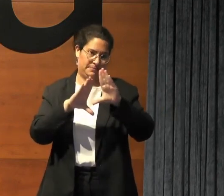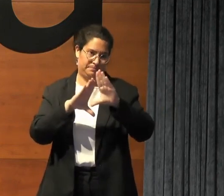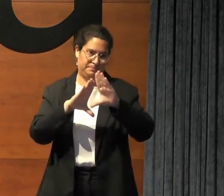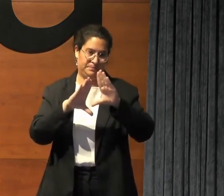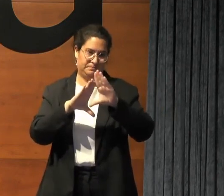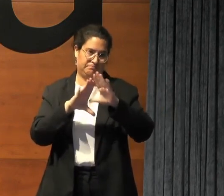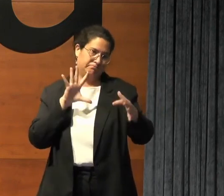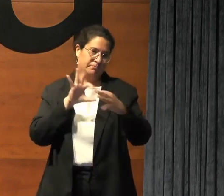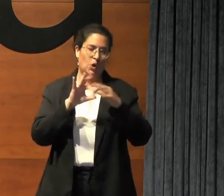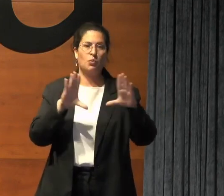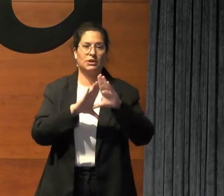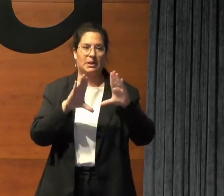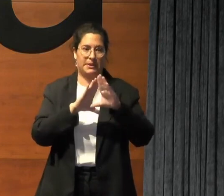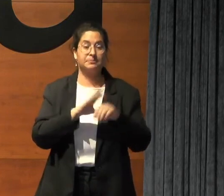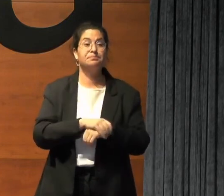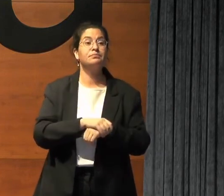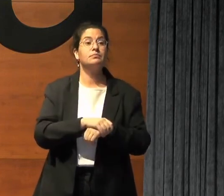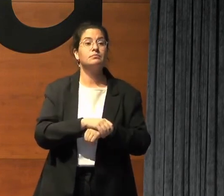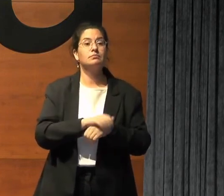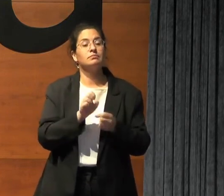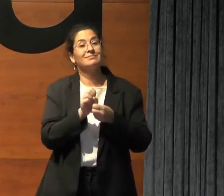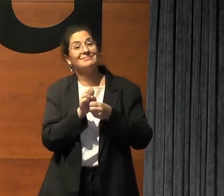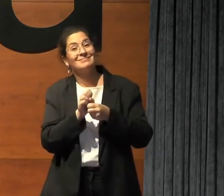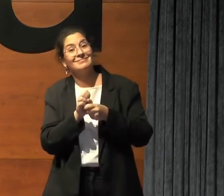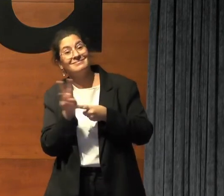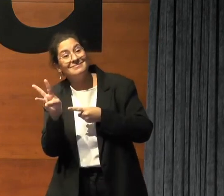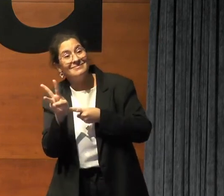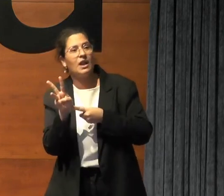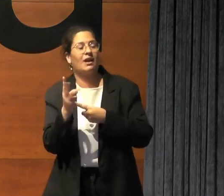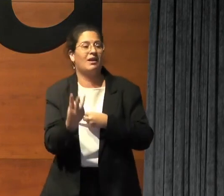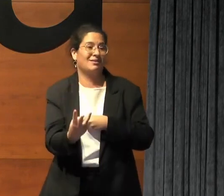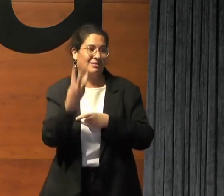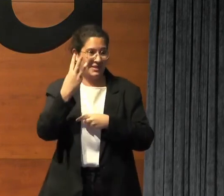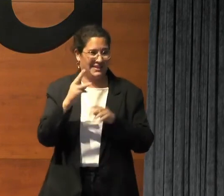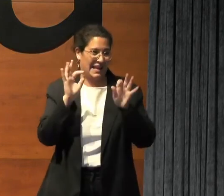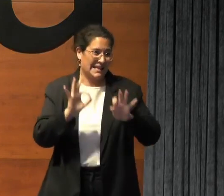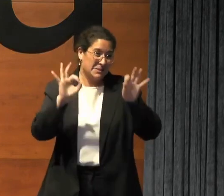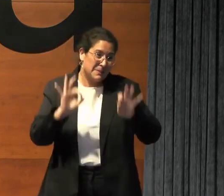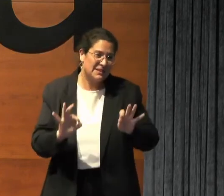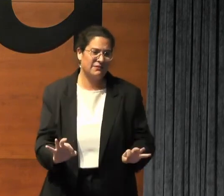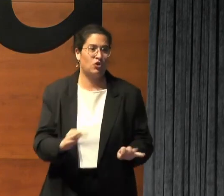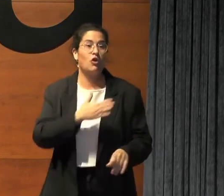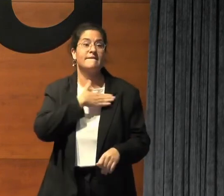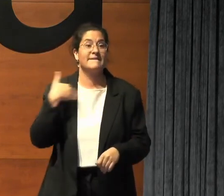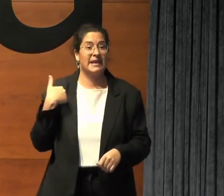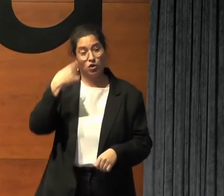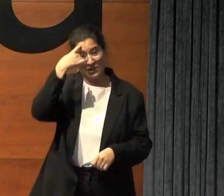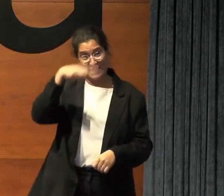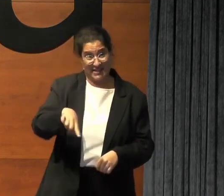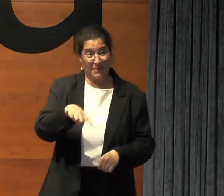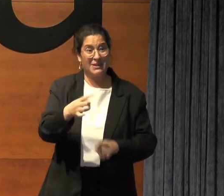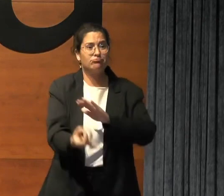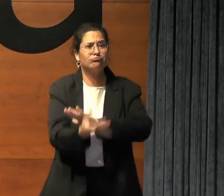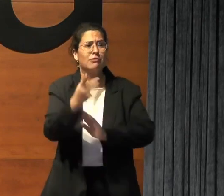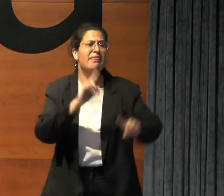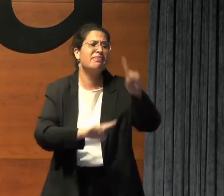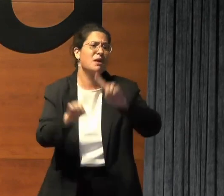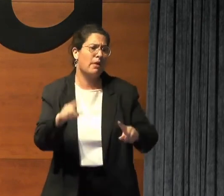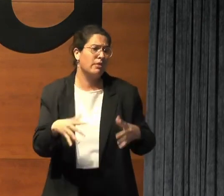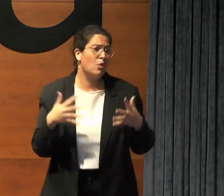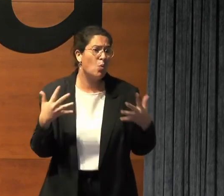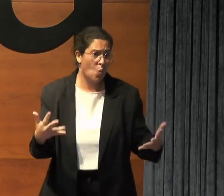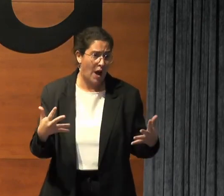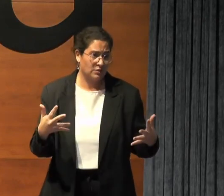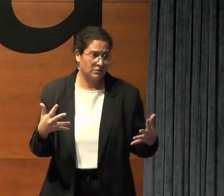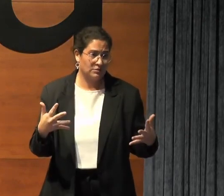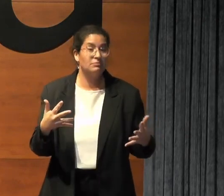telediarios. De los telediarios que se emiten en la Comunidad de Madrid, analizando 3 objetivos específicos.